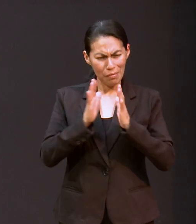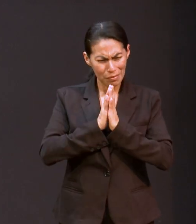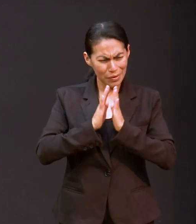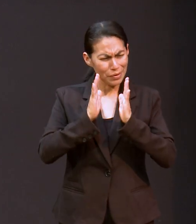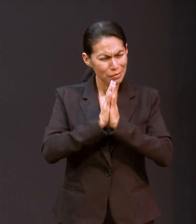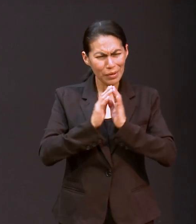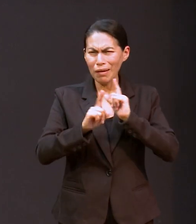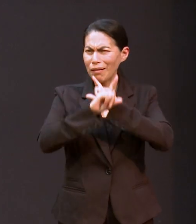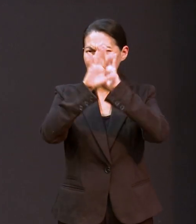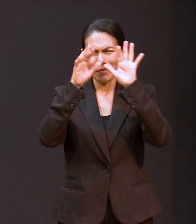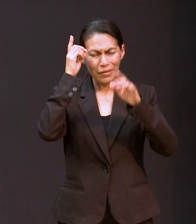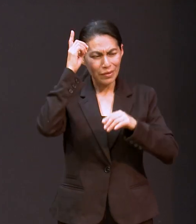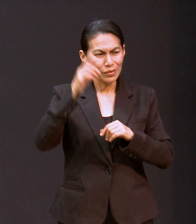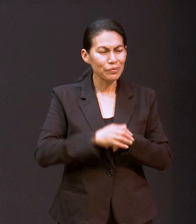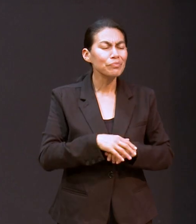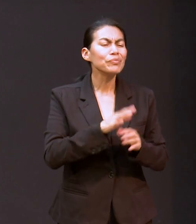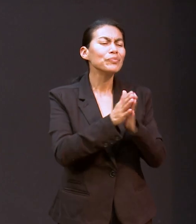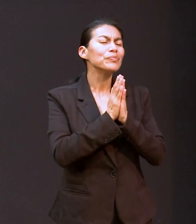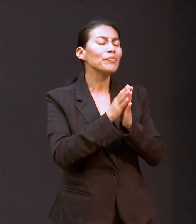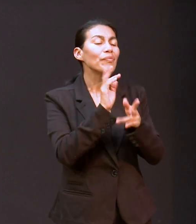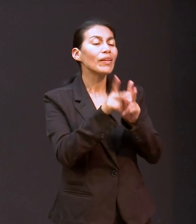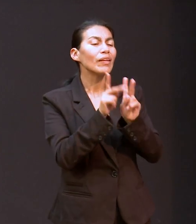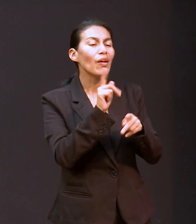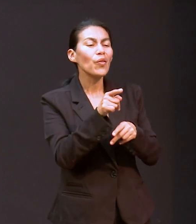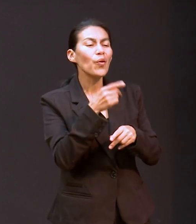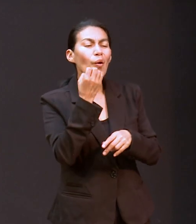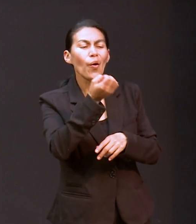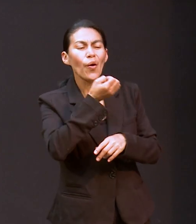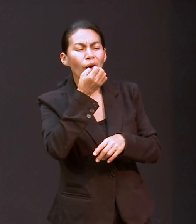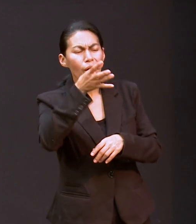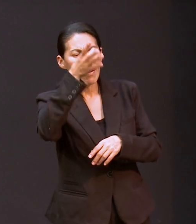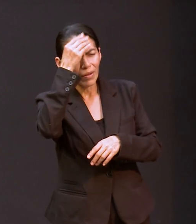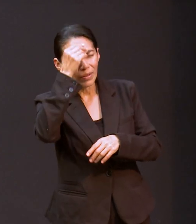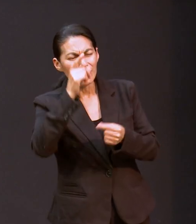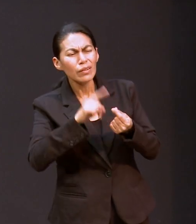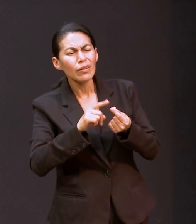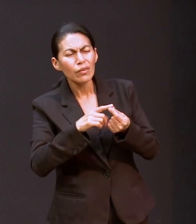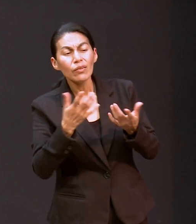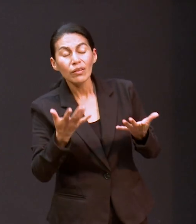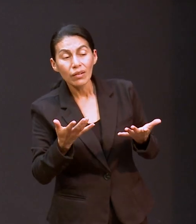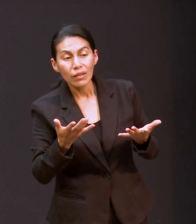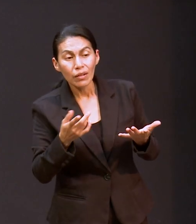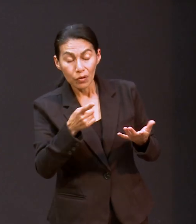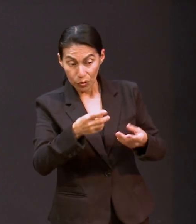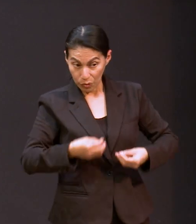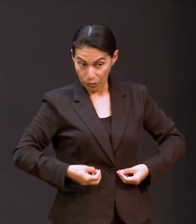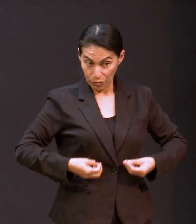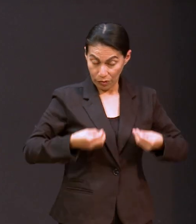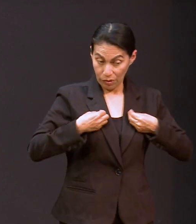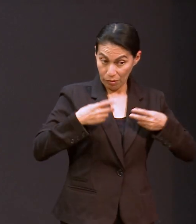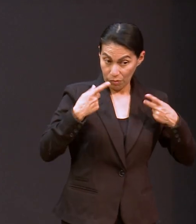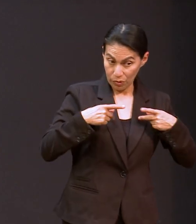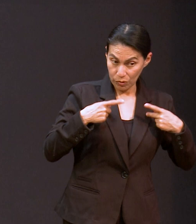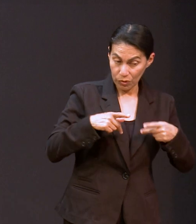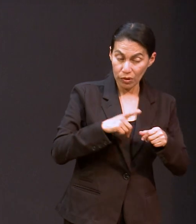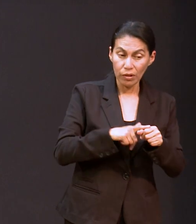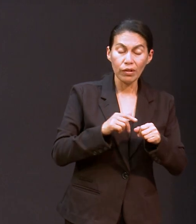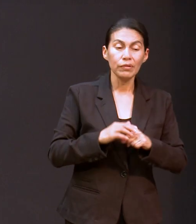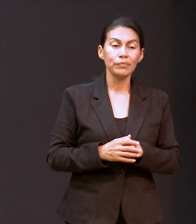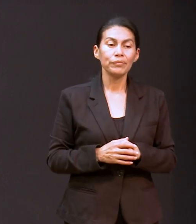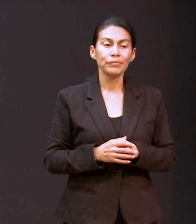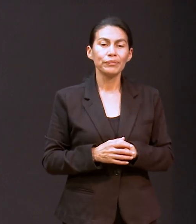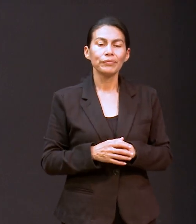a Dios Y cuéntanos dónde aprendiste a orar cuéntanos algo de ti de tu vida personal